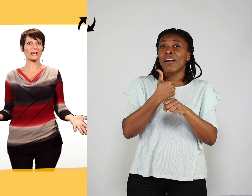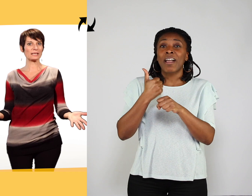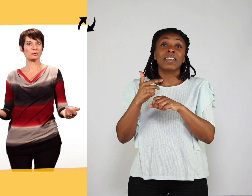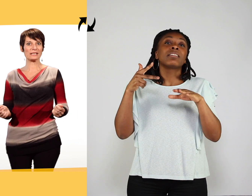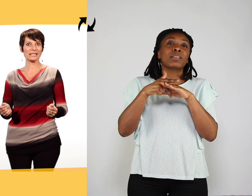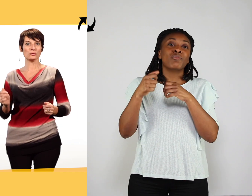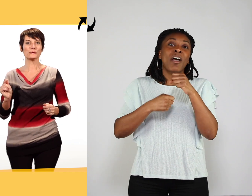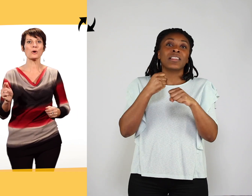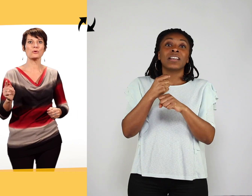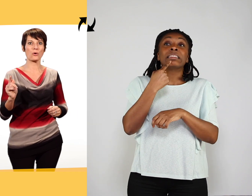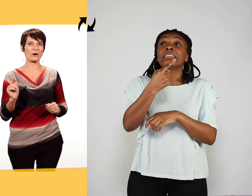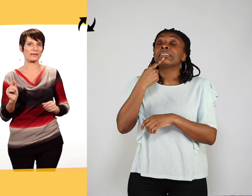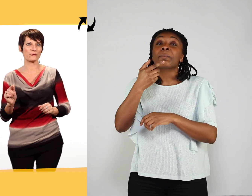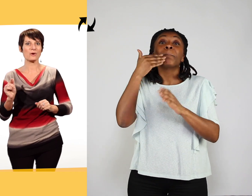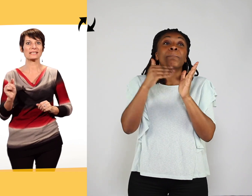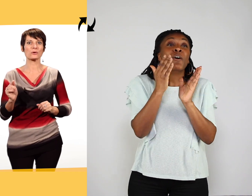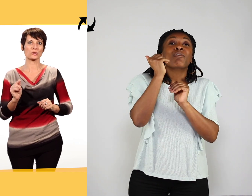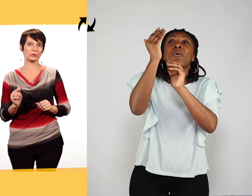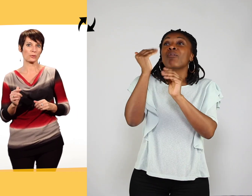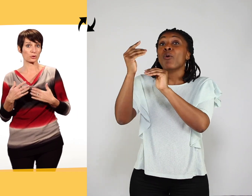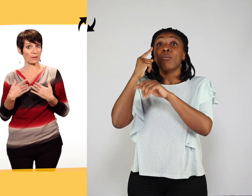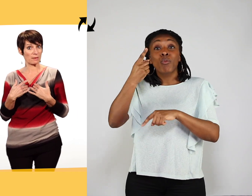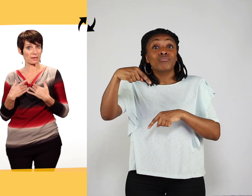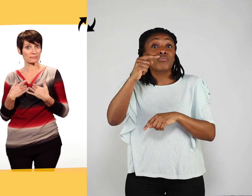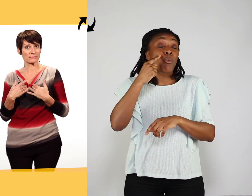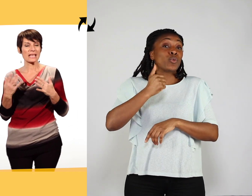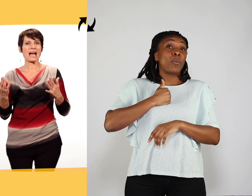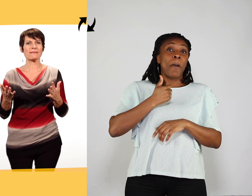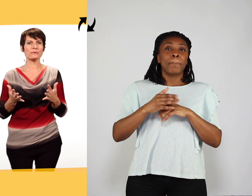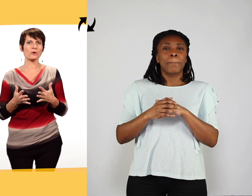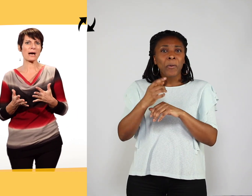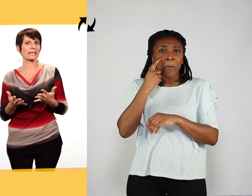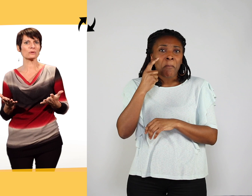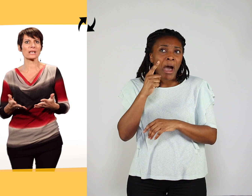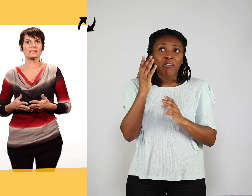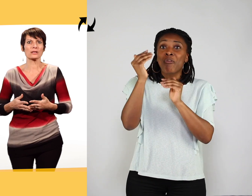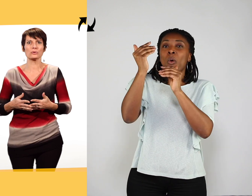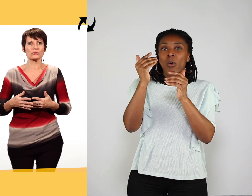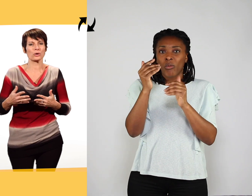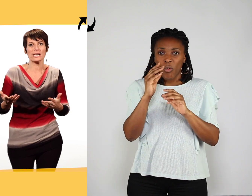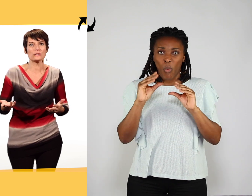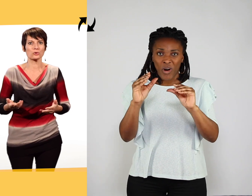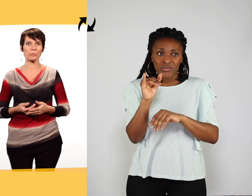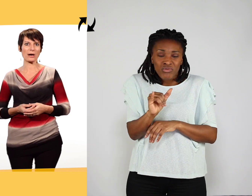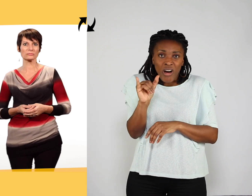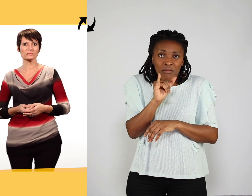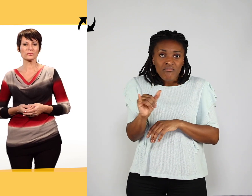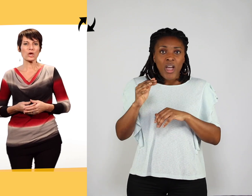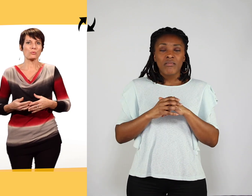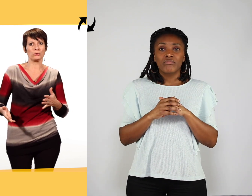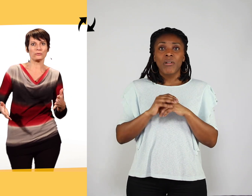Comme en chaque début d'année, nous formulons les vœux les uns aux autres pour soi-même. Avez-vous remarqué que certains ne se réalisent toujours